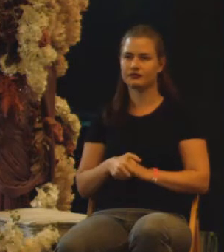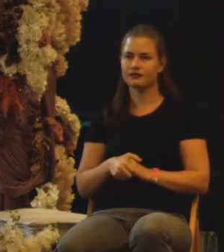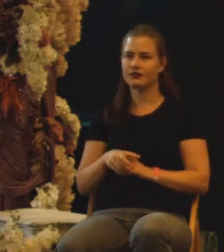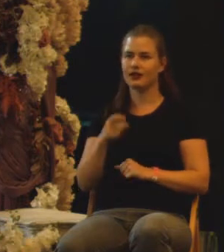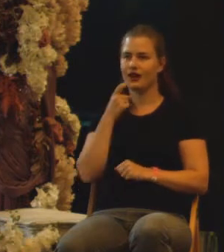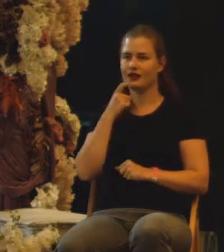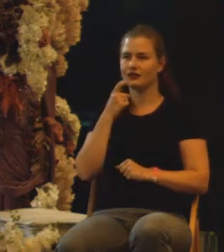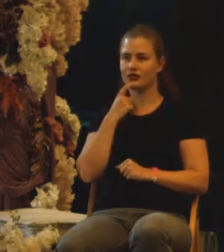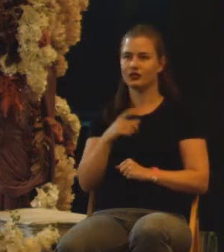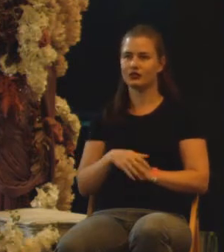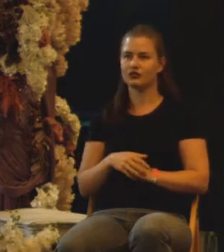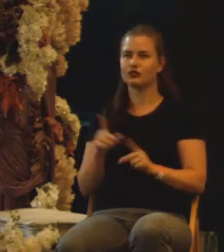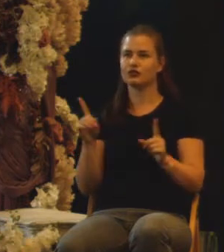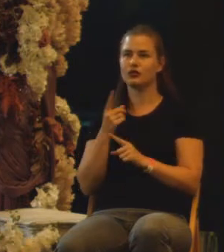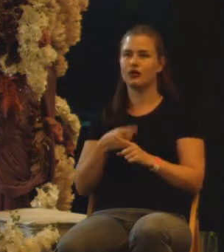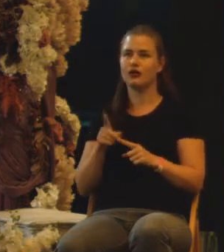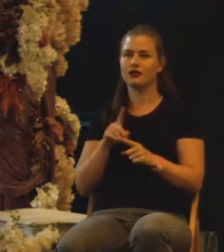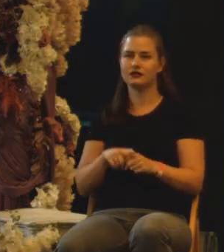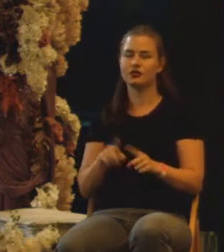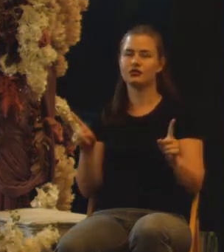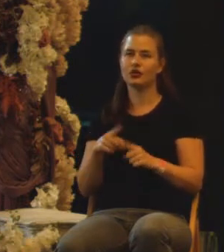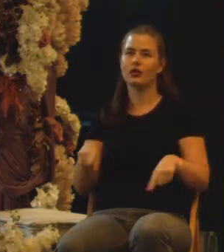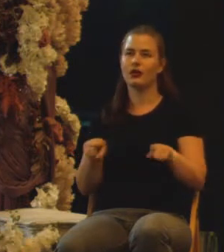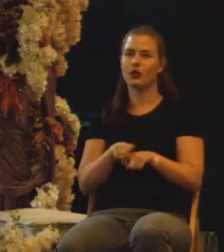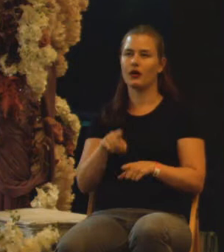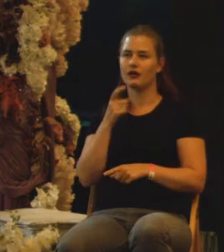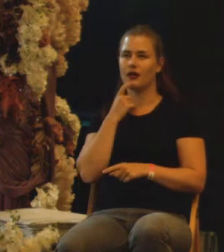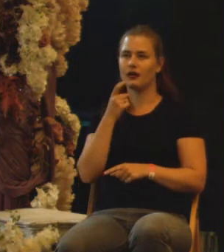Яйцо. Что это? Что такое яйцо?